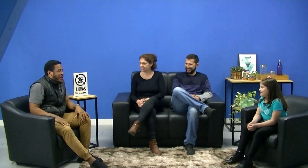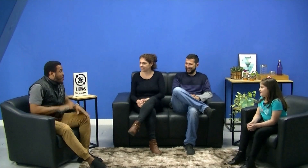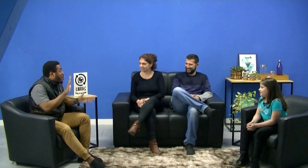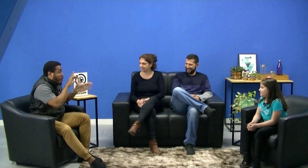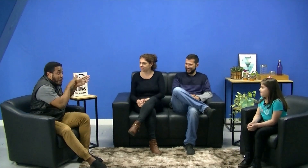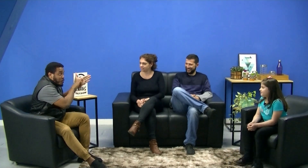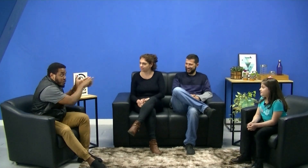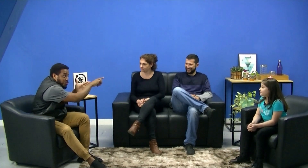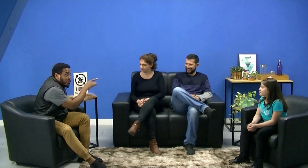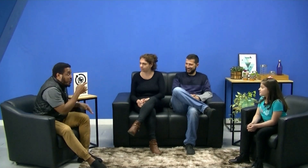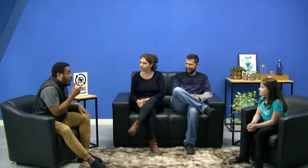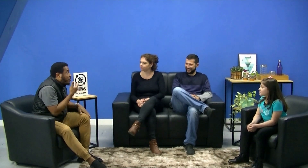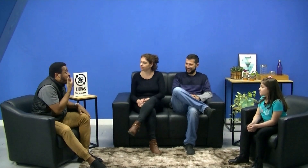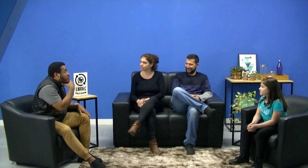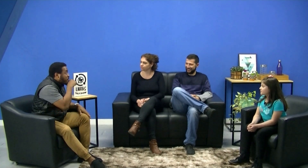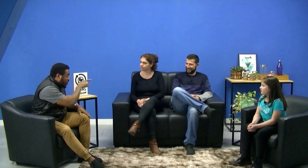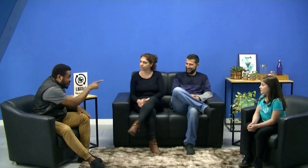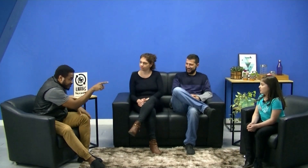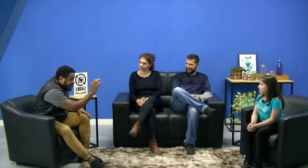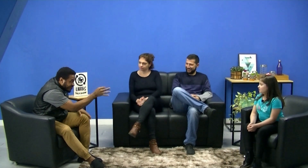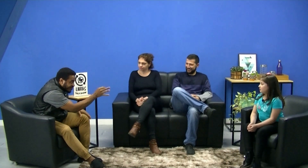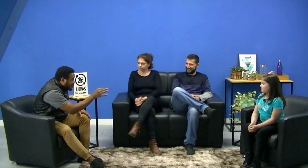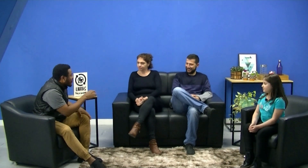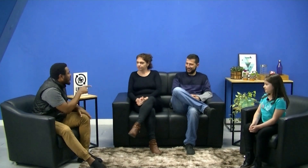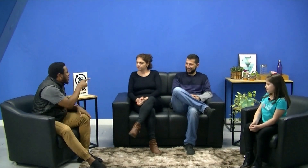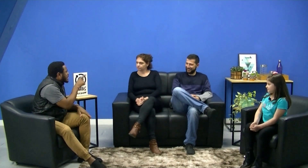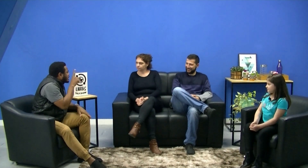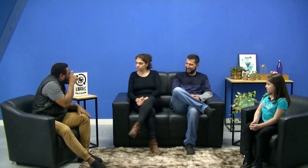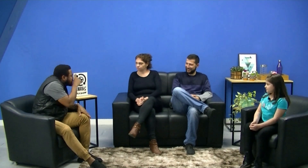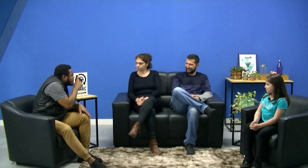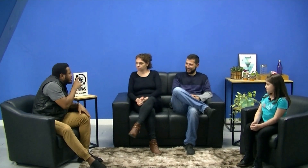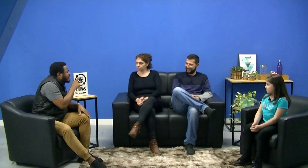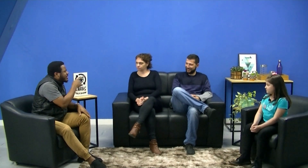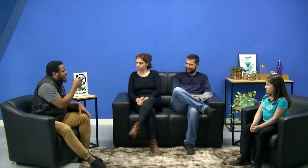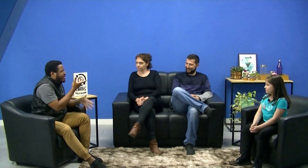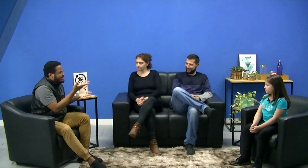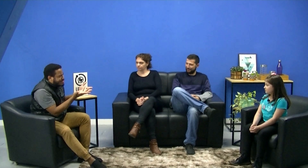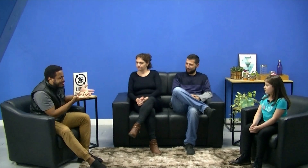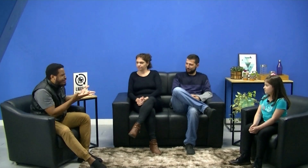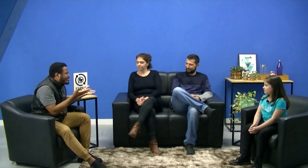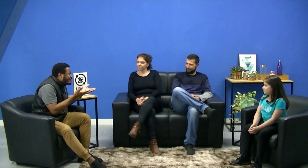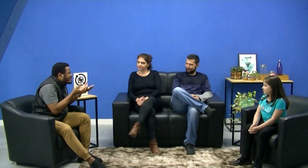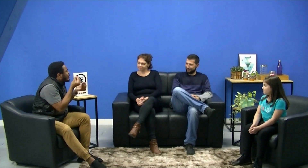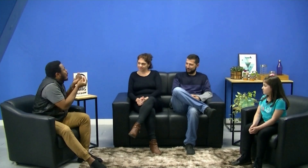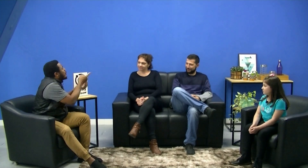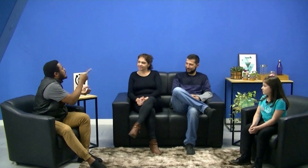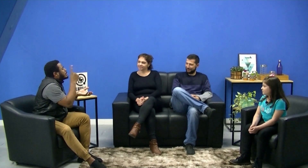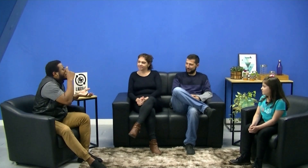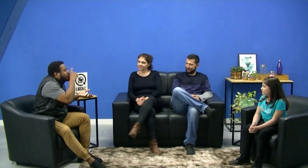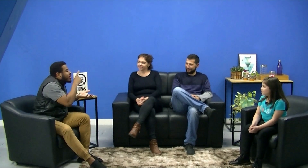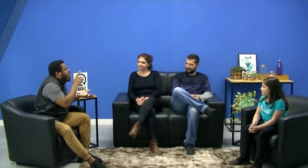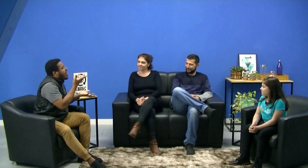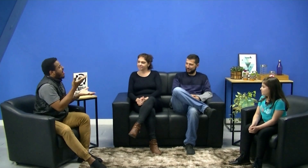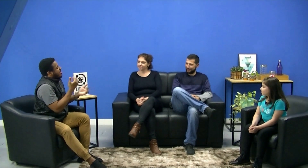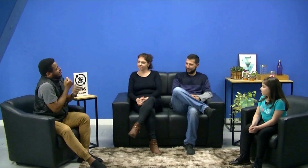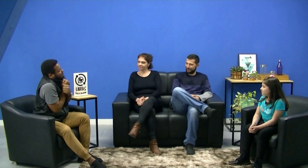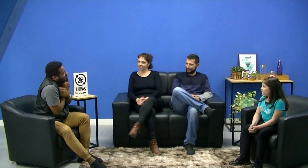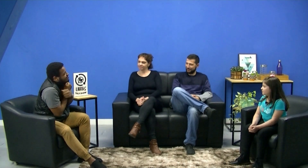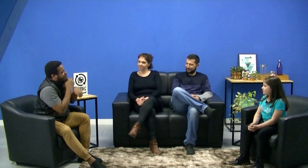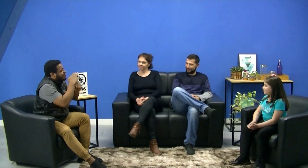pessoal? Gente, eu tenho mais uma pergunta pro seu pai agora, viu, Ana? Como que foi pra você a questão da